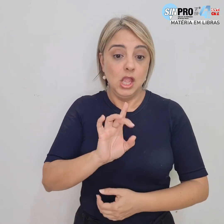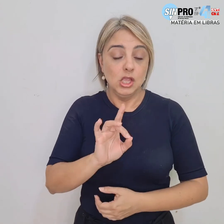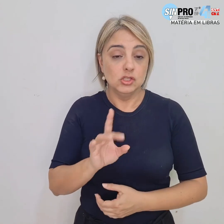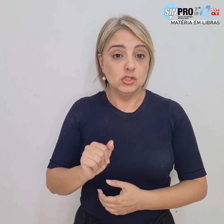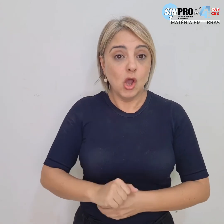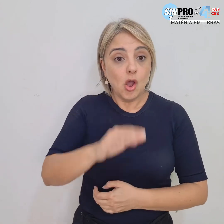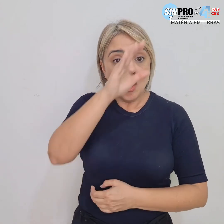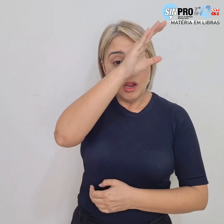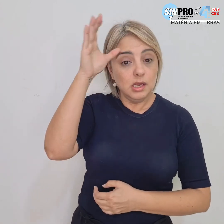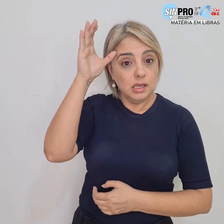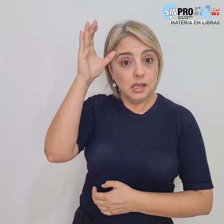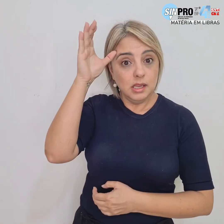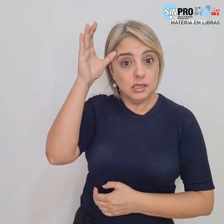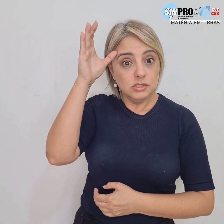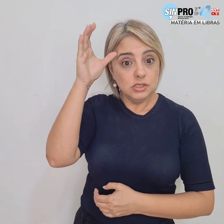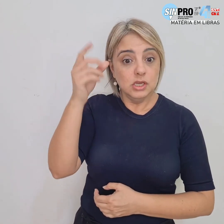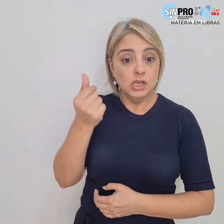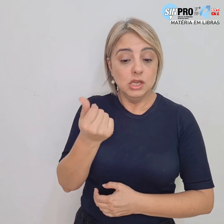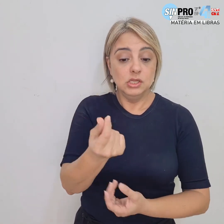aos anseios de seus acionistas.